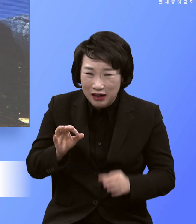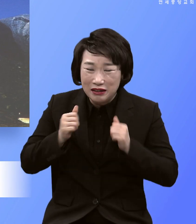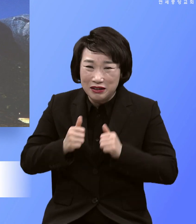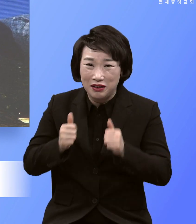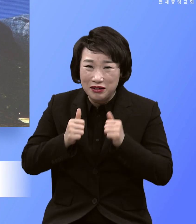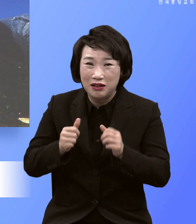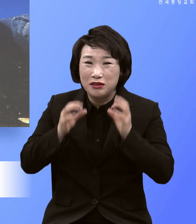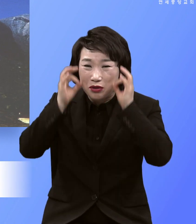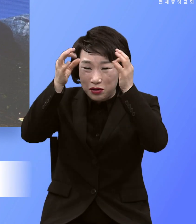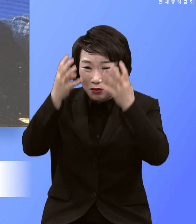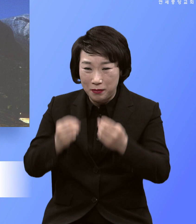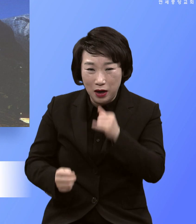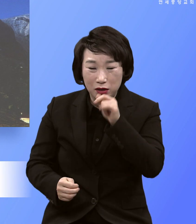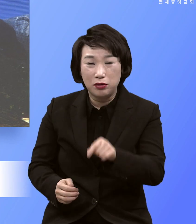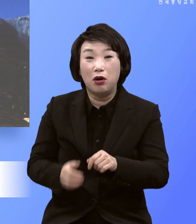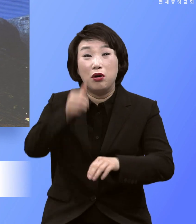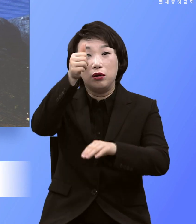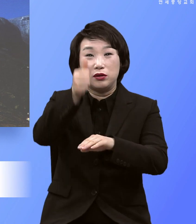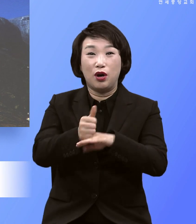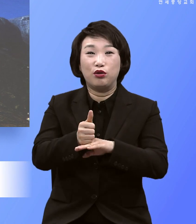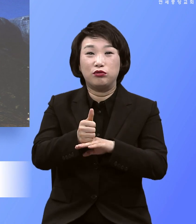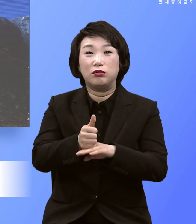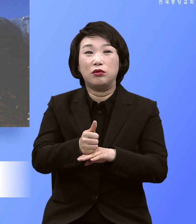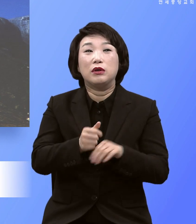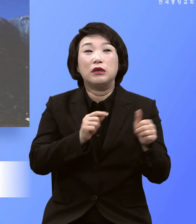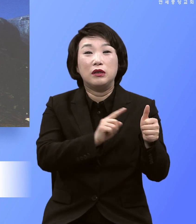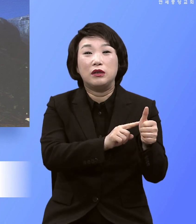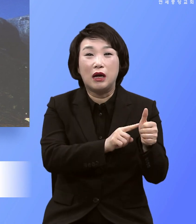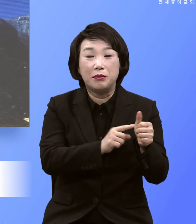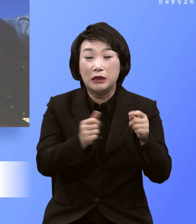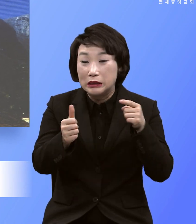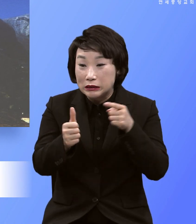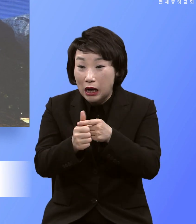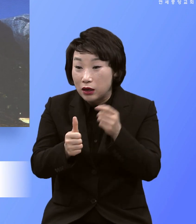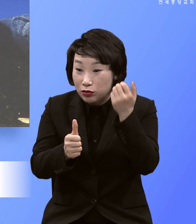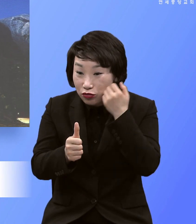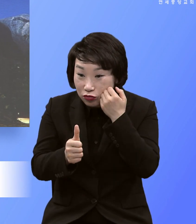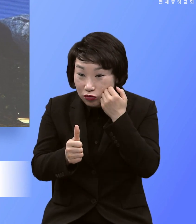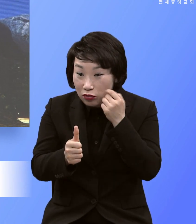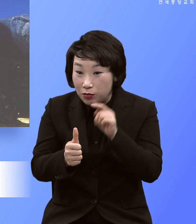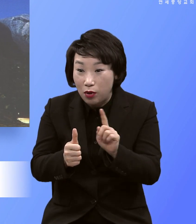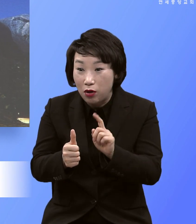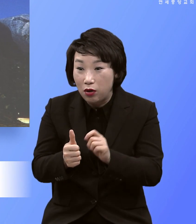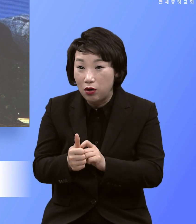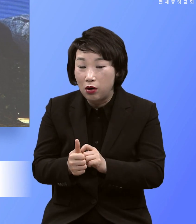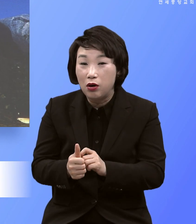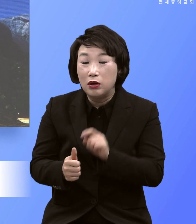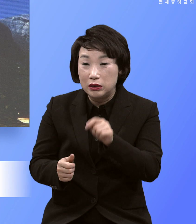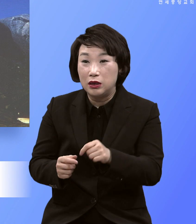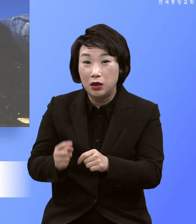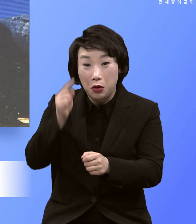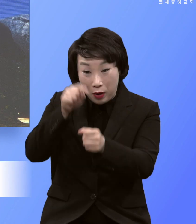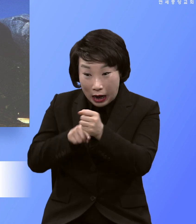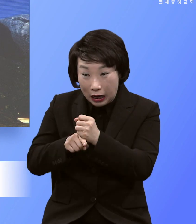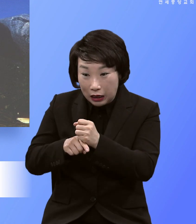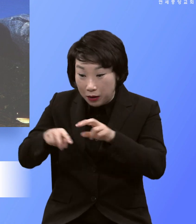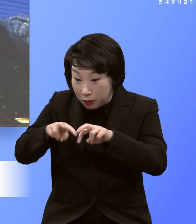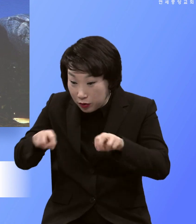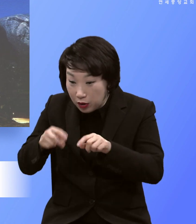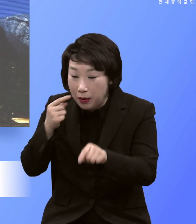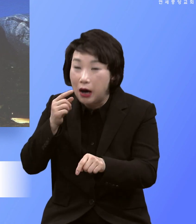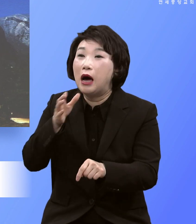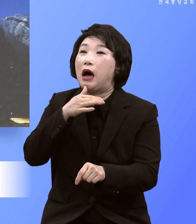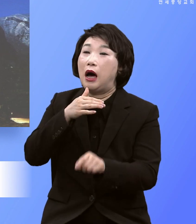몸부림을 치고 결국은 살인의 흔적을 찾아서 과 과학적으로 아,